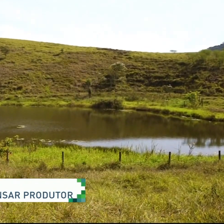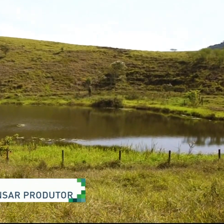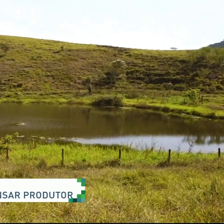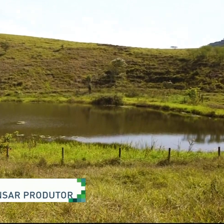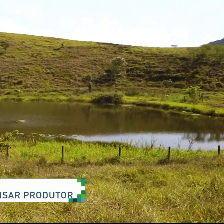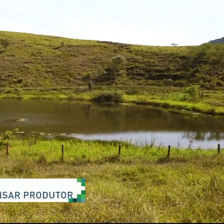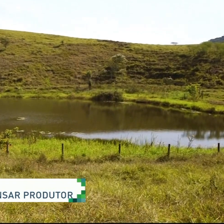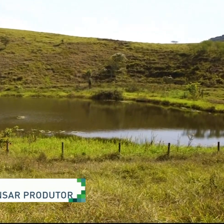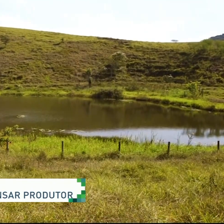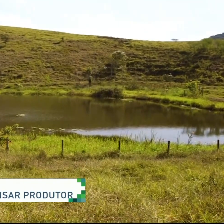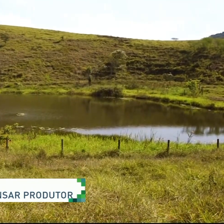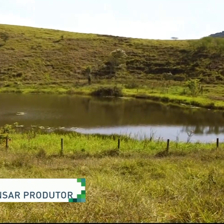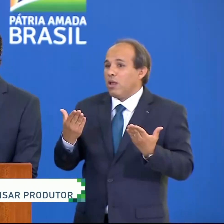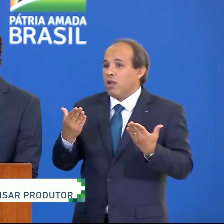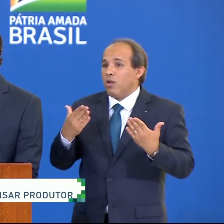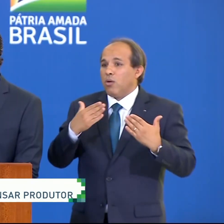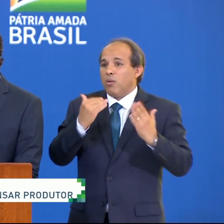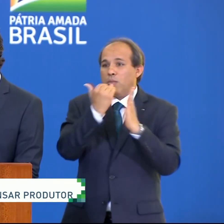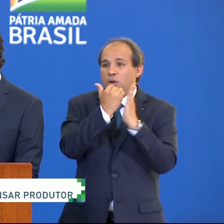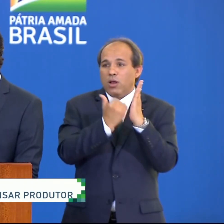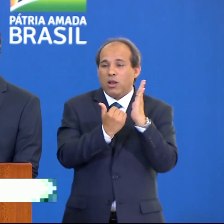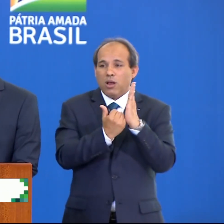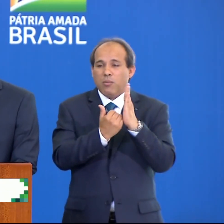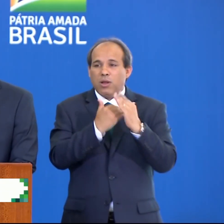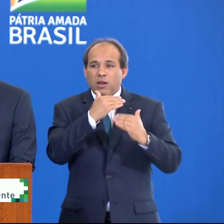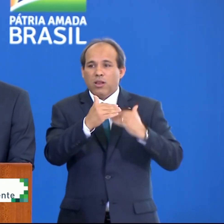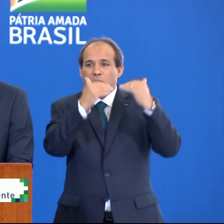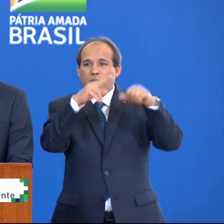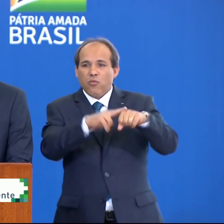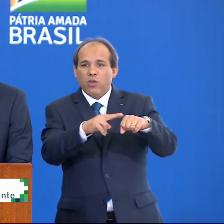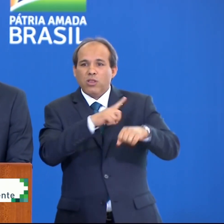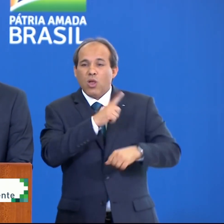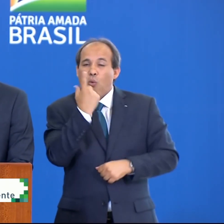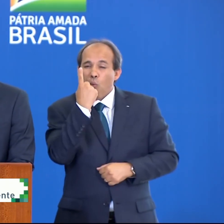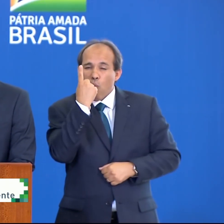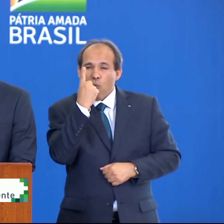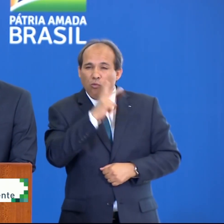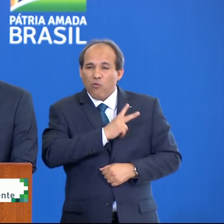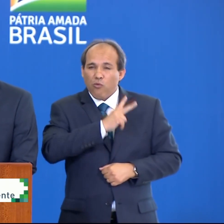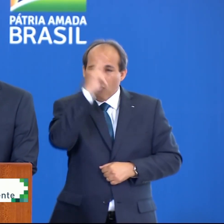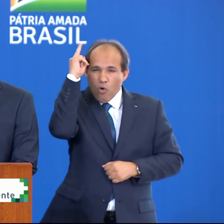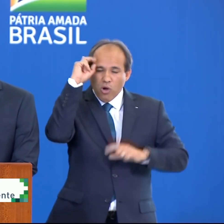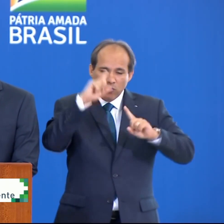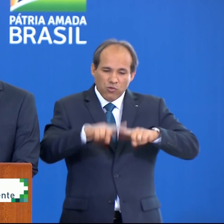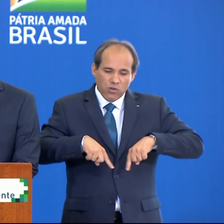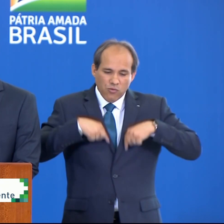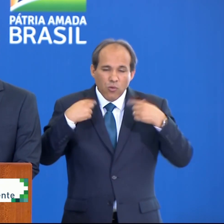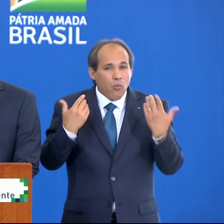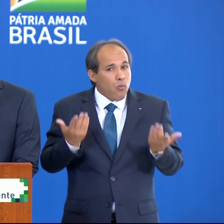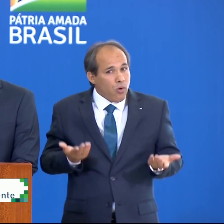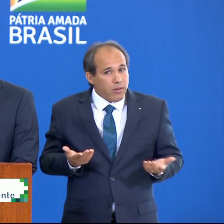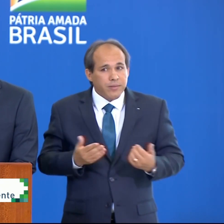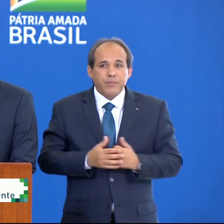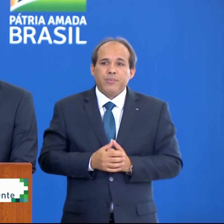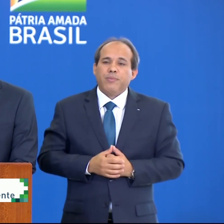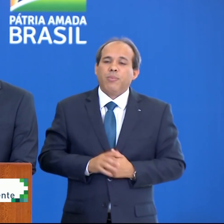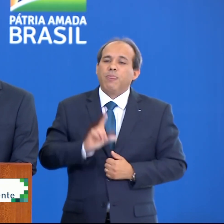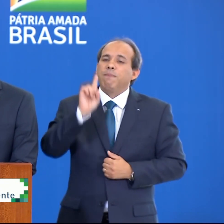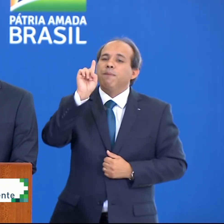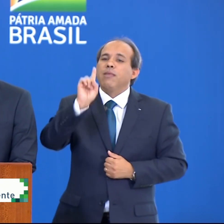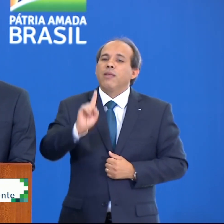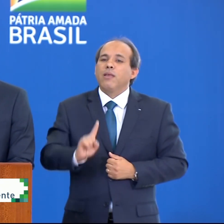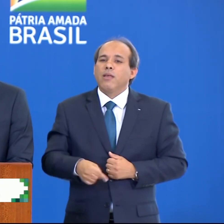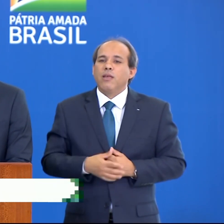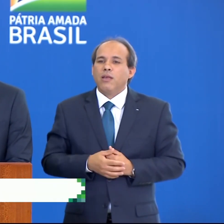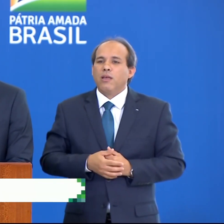30 milhões em quatro anos nós temos um gigantesco desafio Qual é o desafio é